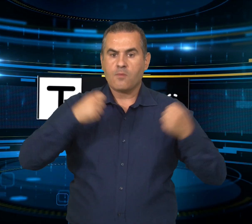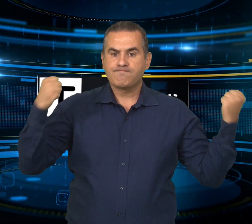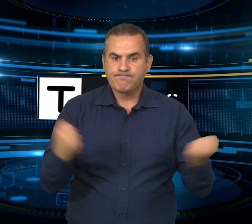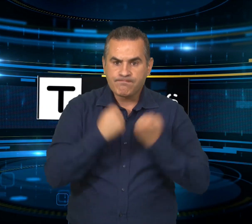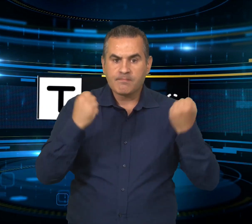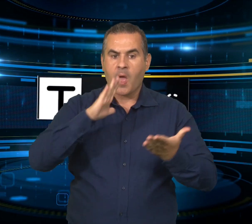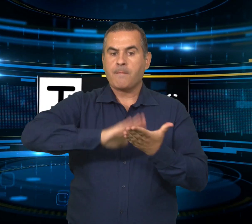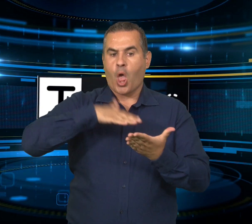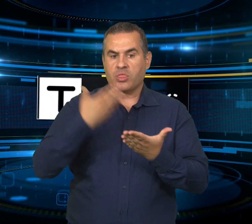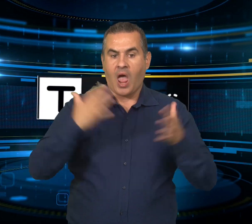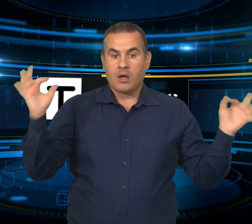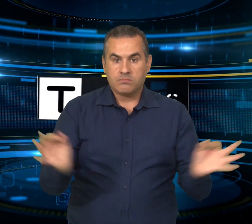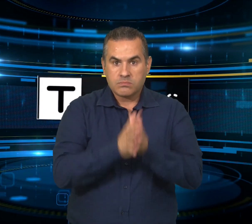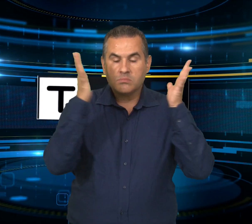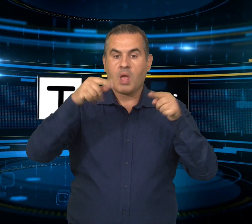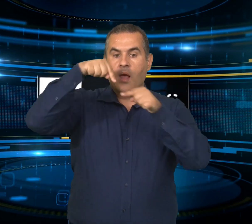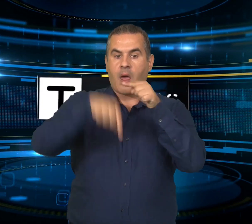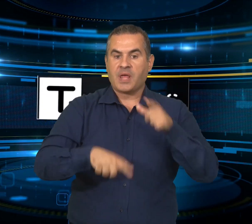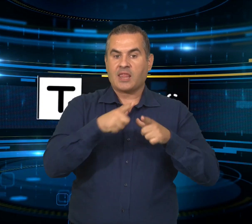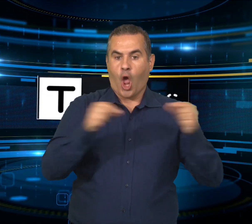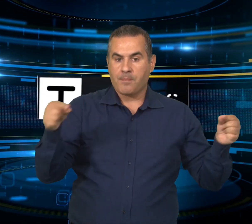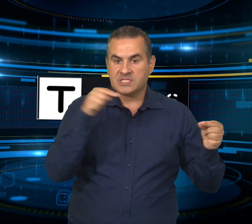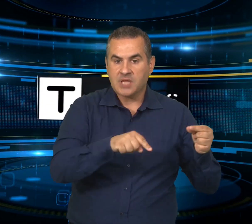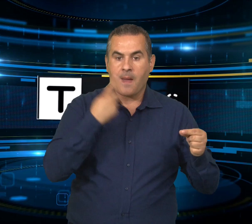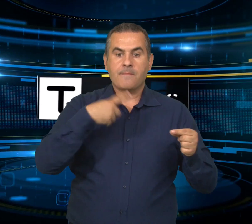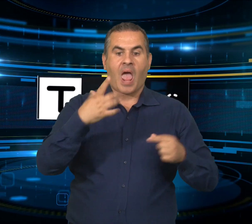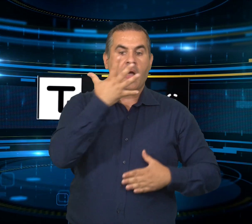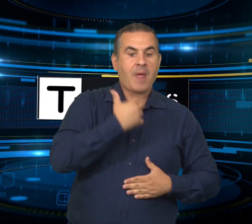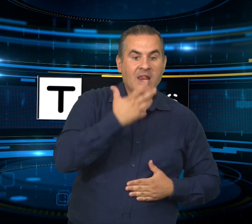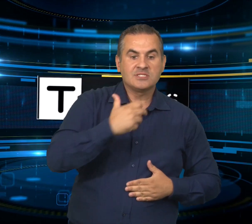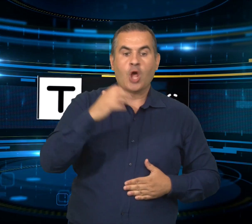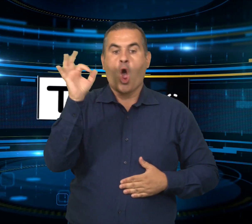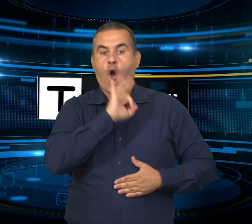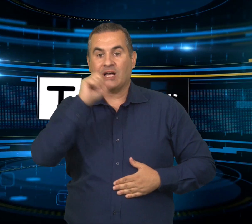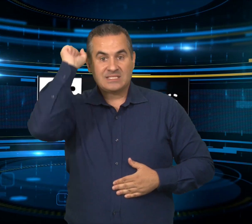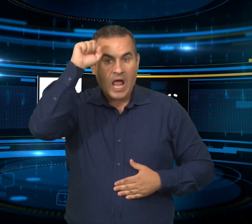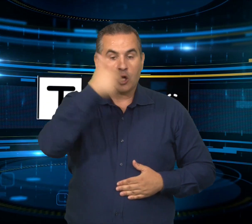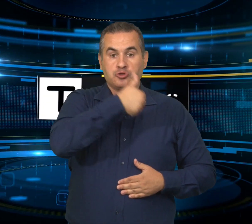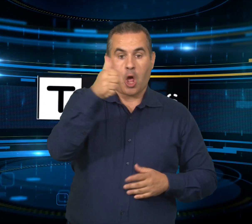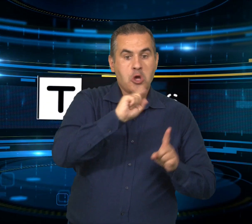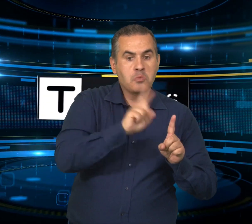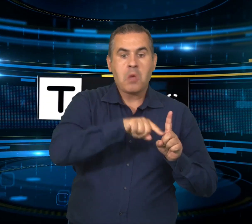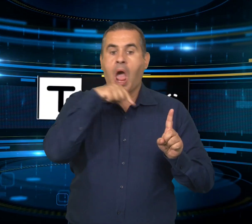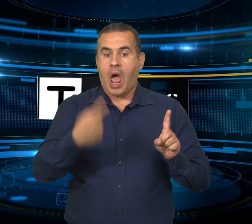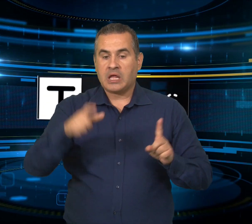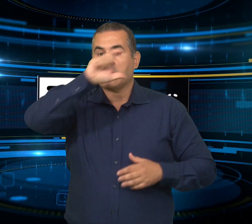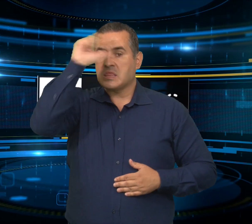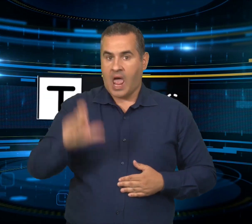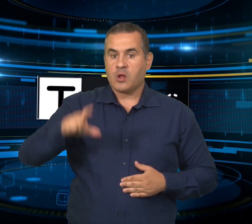dimensione della comunità scientifica internazionale nel suo discorso la Bernina ha parlato di obiettivo sfidante ma realizzabile per quella che sarà un